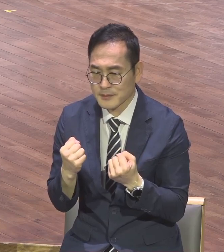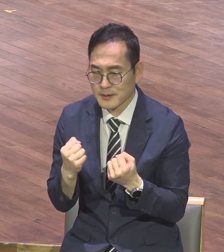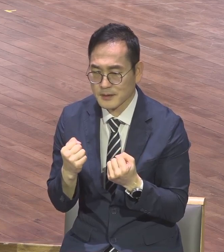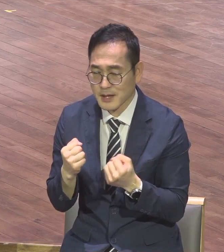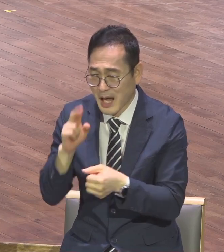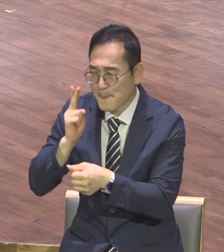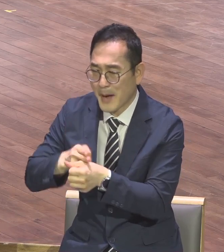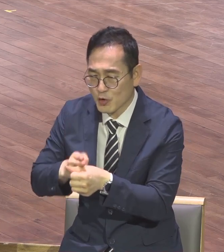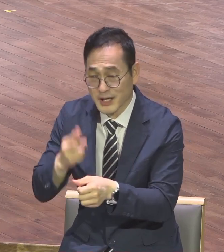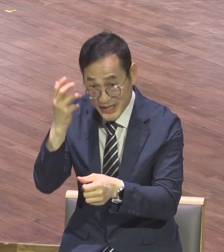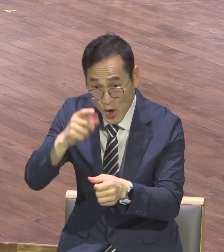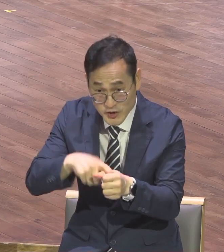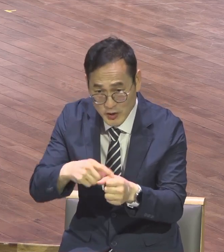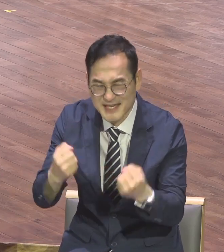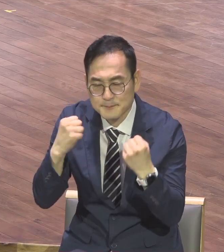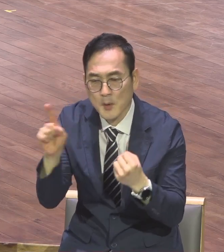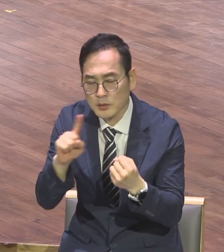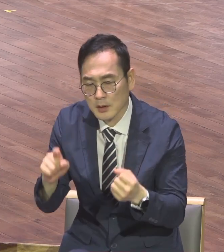서신서를 바울이 다 써놓은 거예요.